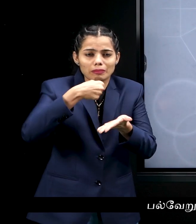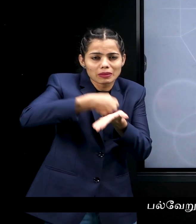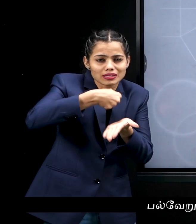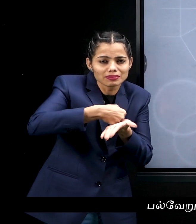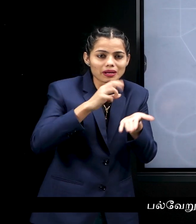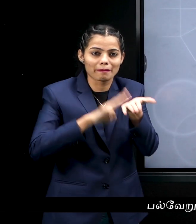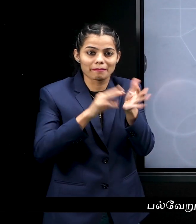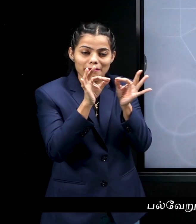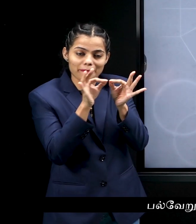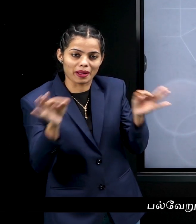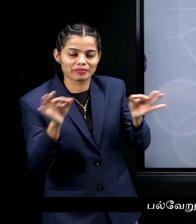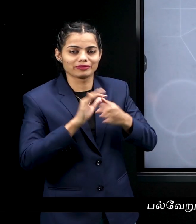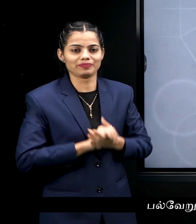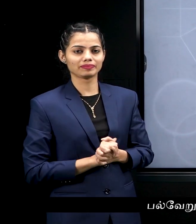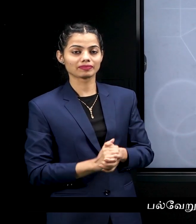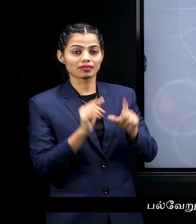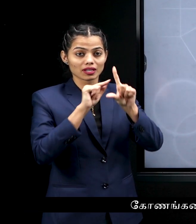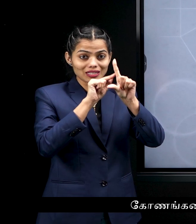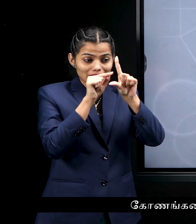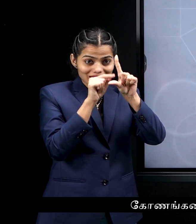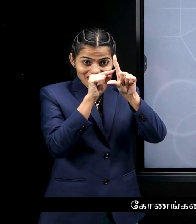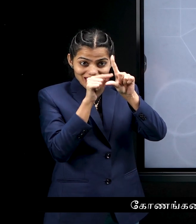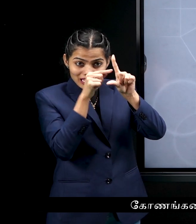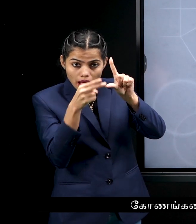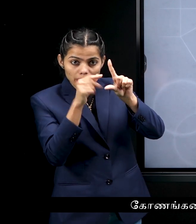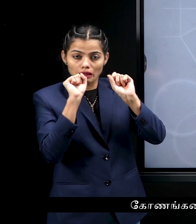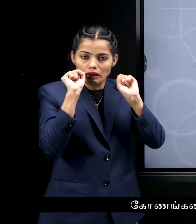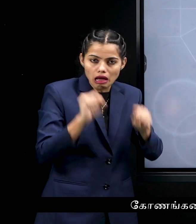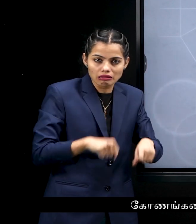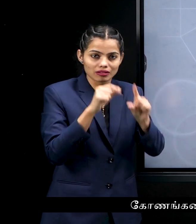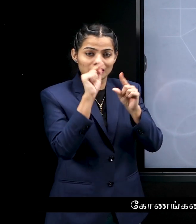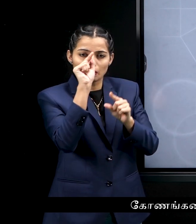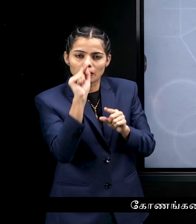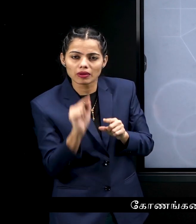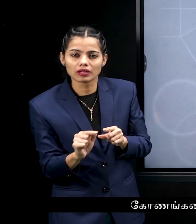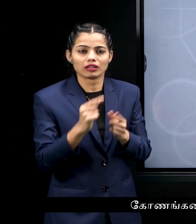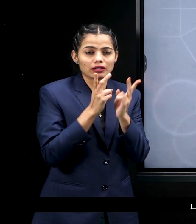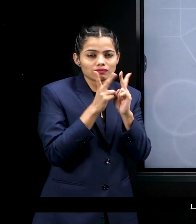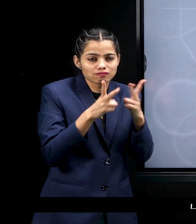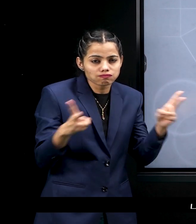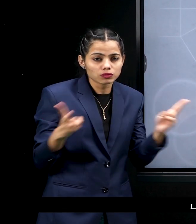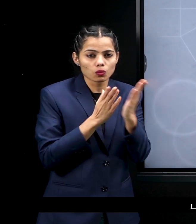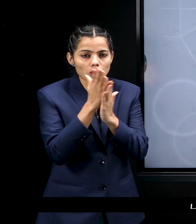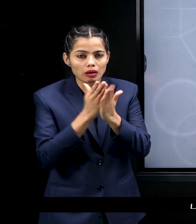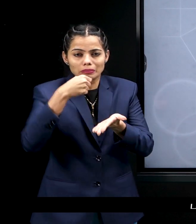வகையான கோணங்களை காட்டுகிறது. கோணங்களை அவற்றின் அளவீடுகளின் அடிப்படையில் பல்வேறு வகைகளாக